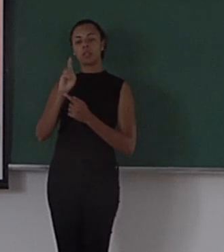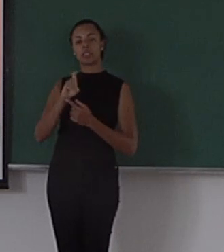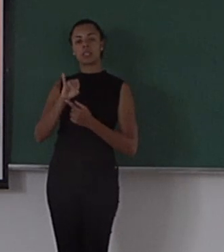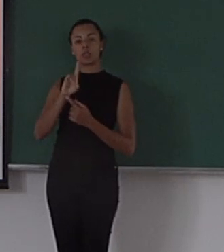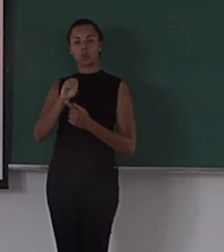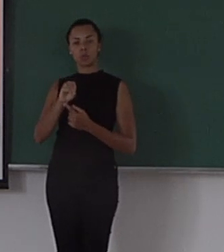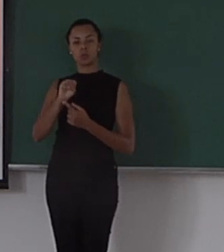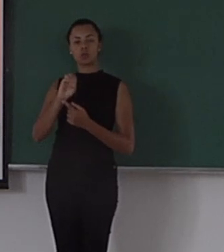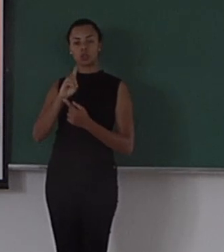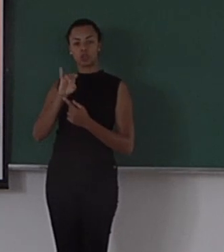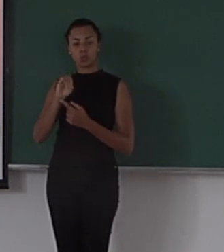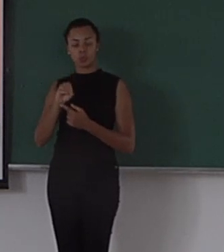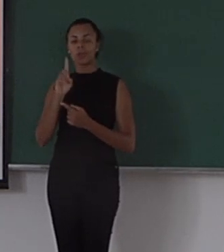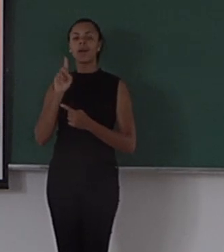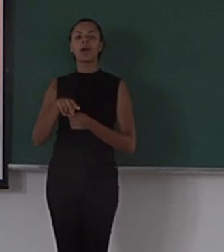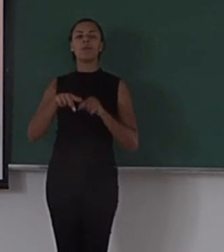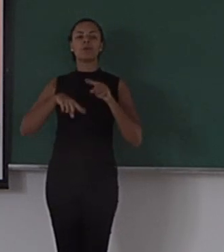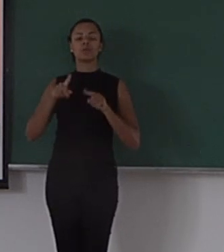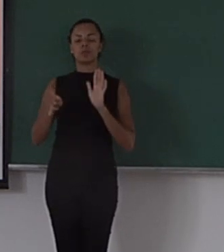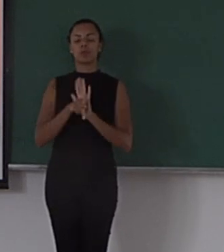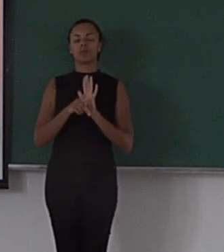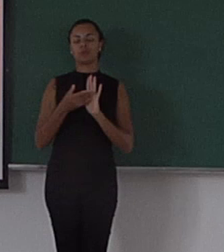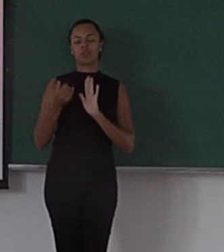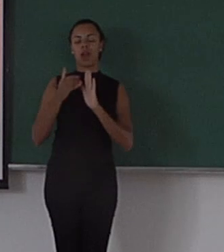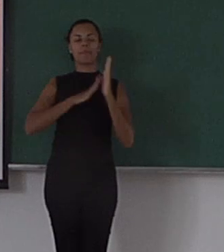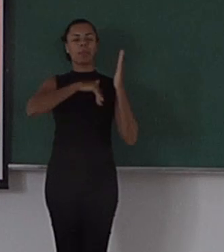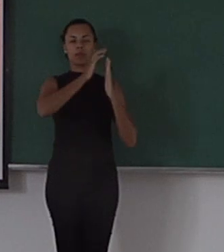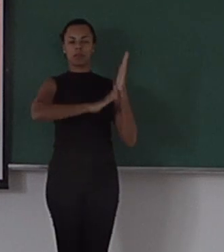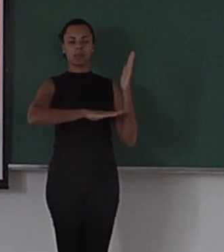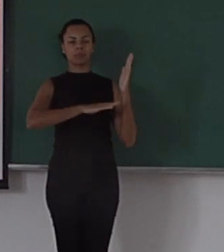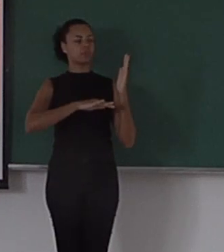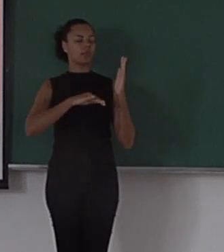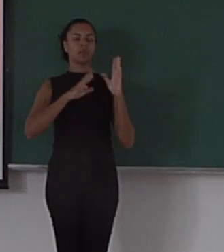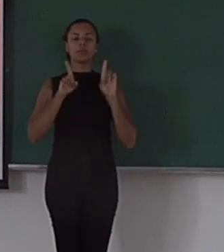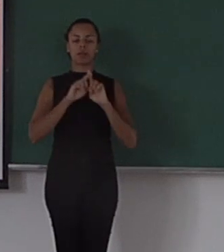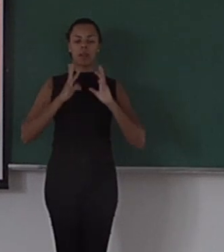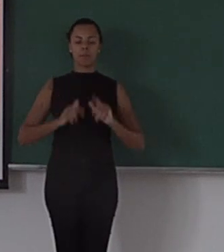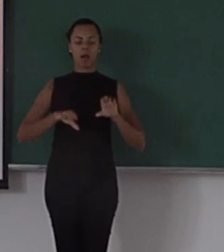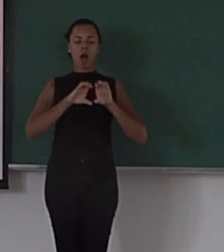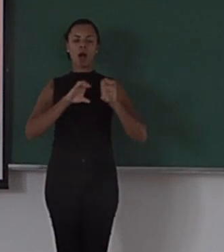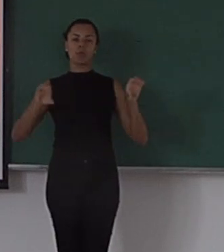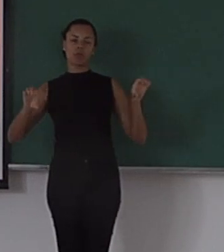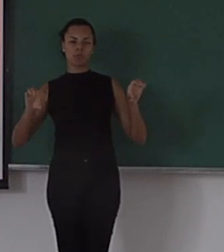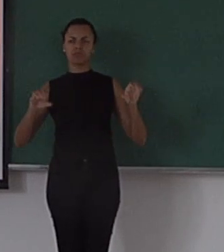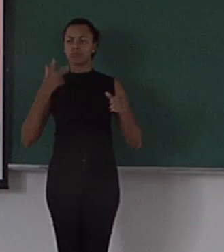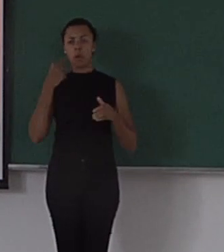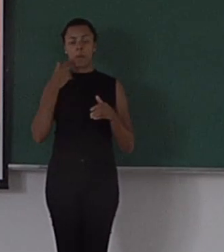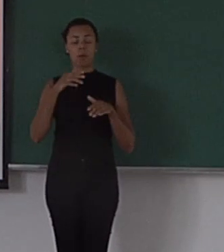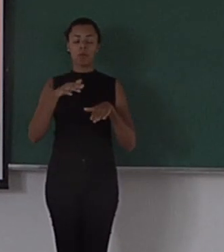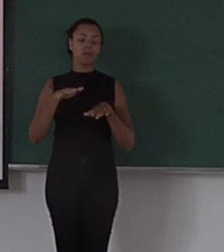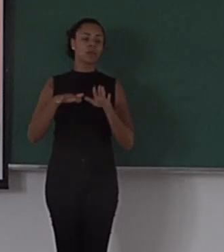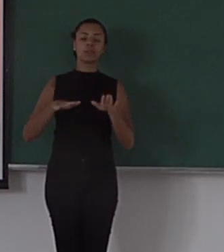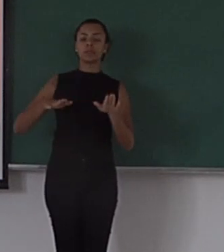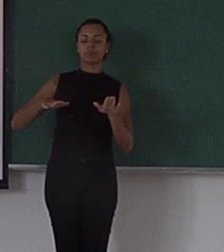canos e produtos de remover pintura. Tá? A gente tem muito isso em casa, todo mundo tem. Né? Às vezes quem tem piscina em casa